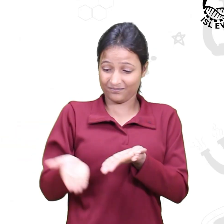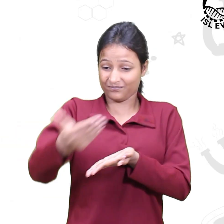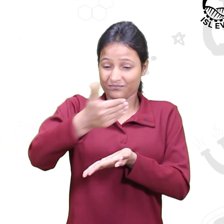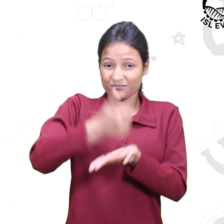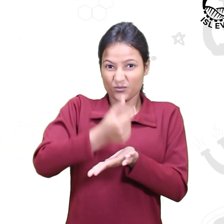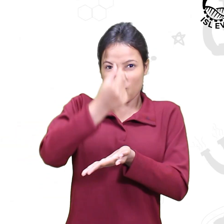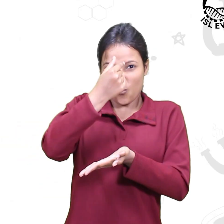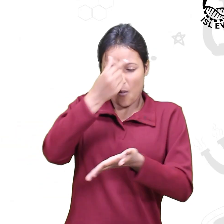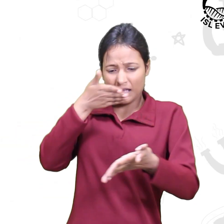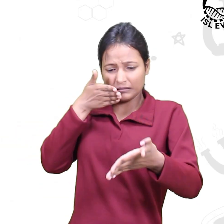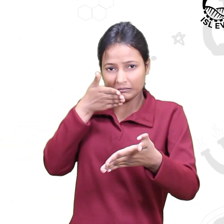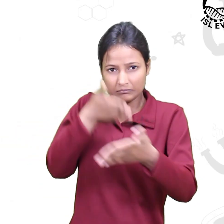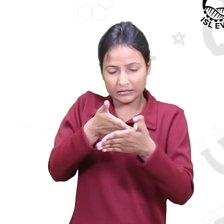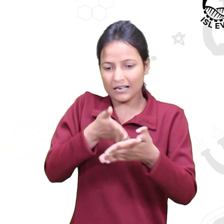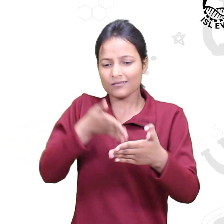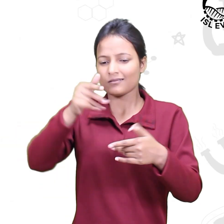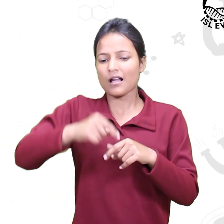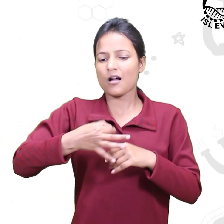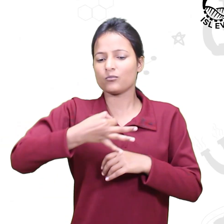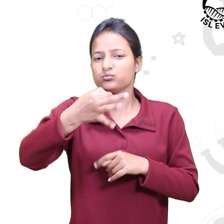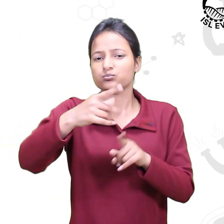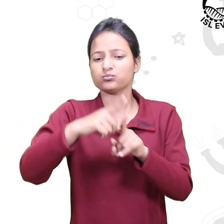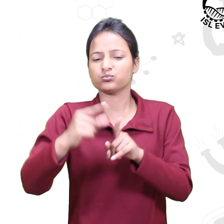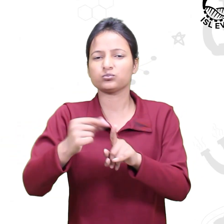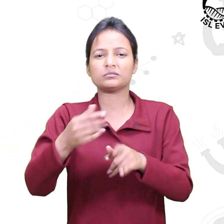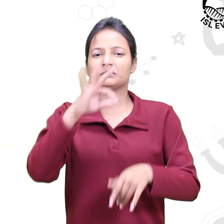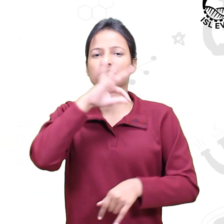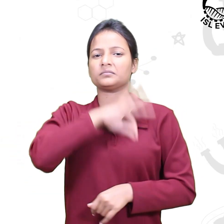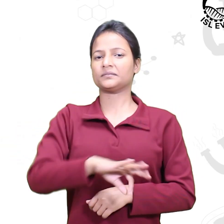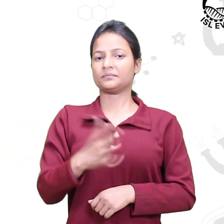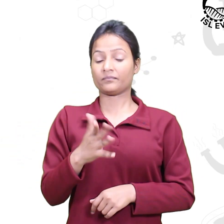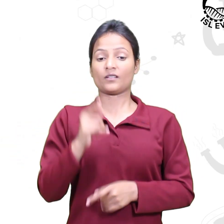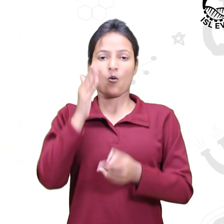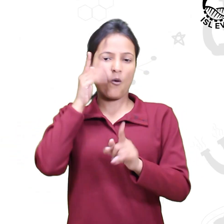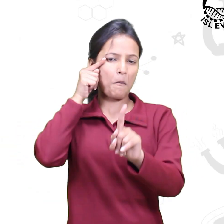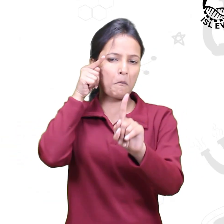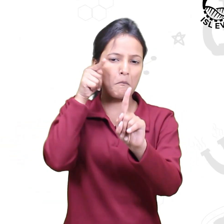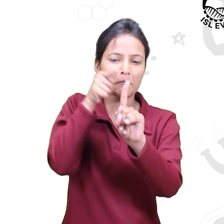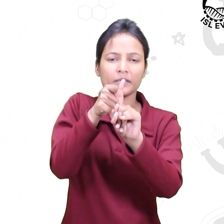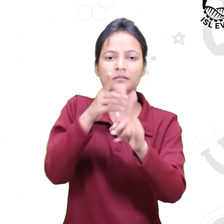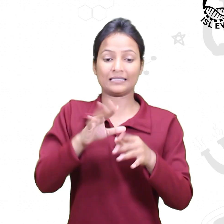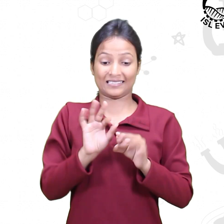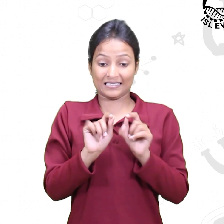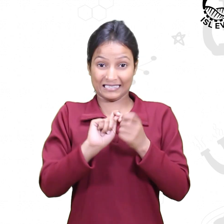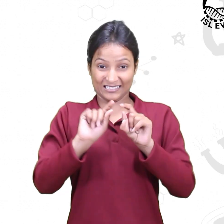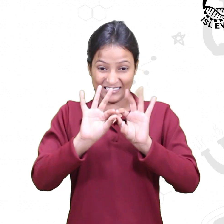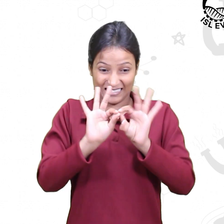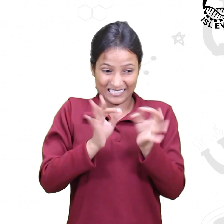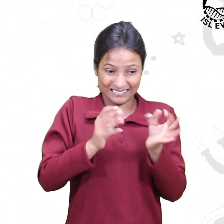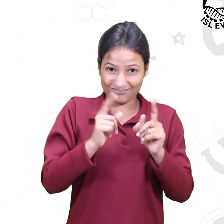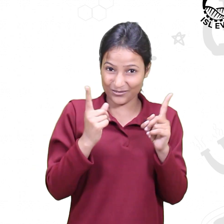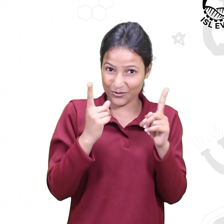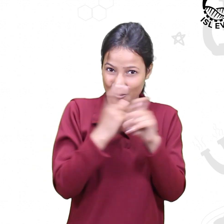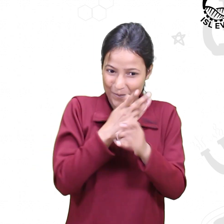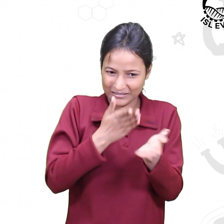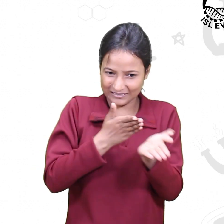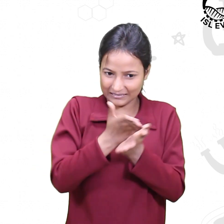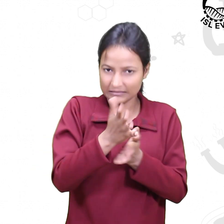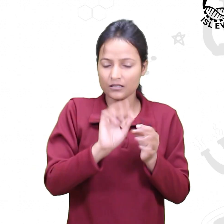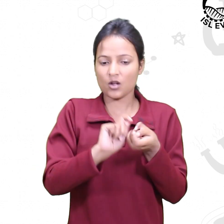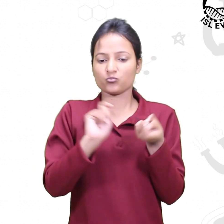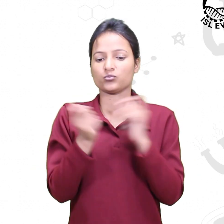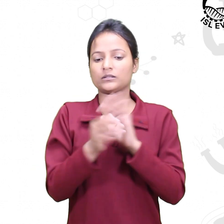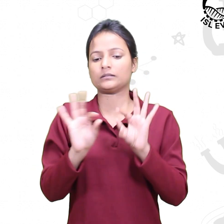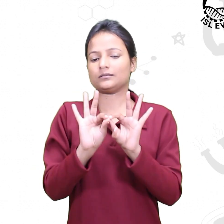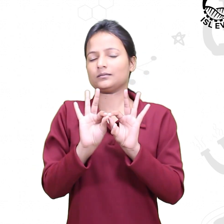इस पे हिट करने की कोशिश की कि हम सैंपल कलेक्शन को कैसे सिंपल बना सकते हैं। तो ये एक उस दिशा में एक बहुत बड़ा कदम है जो नीरी ने लिया